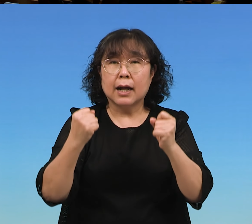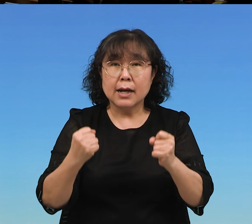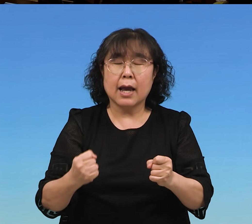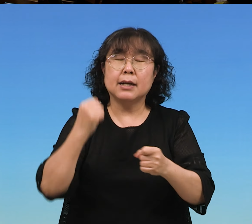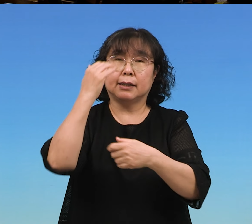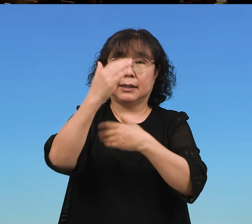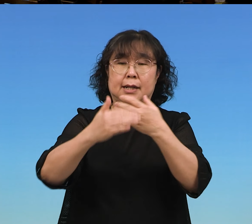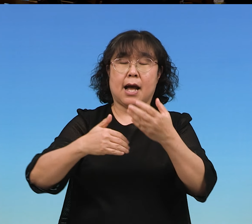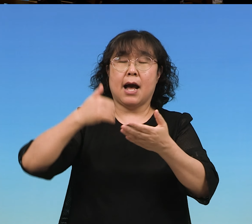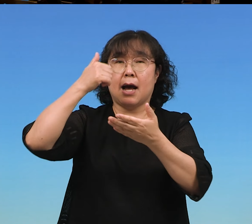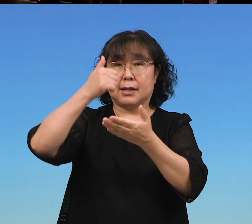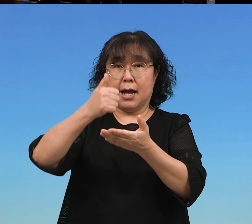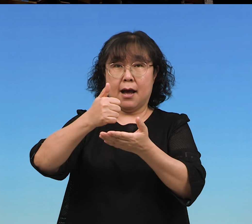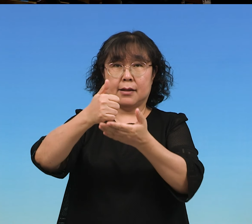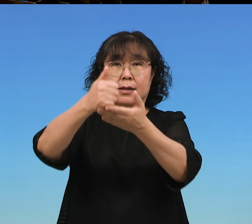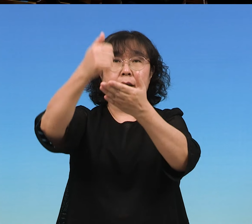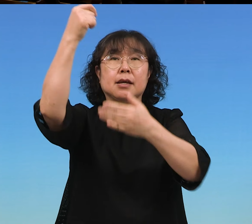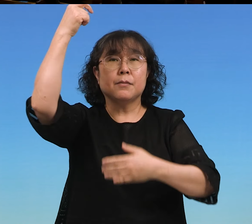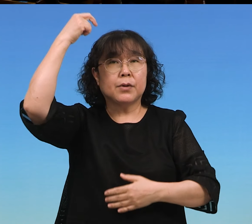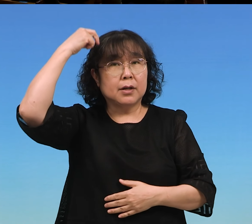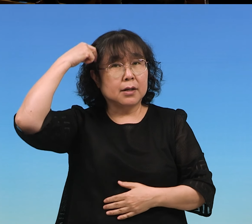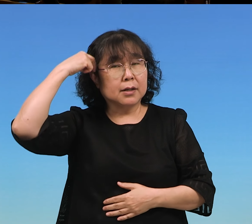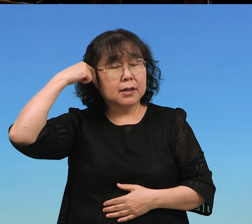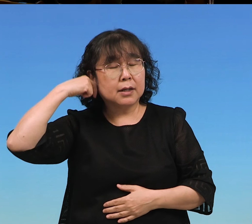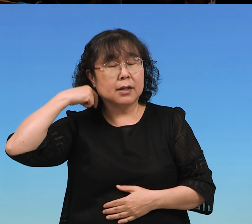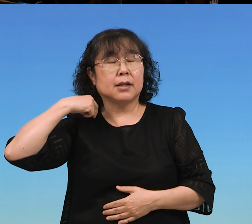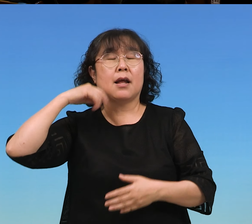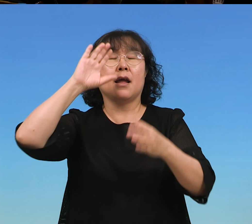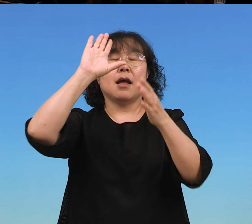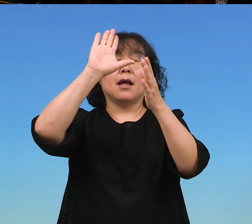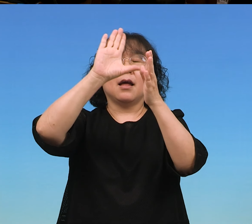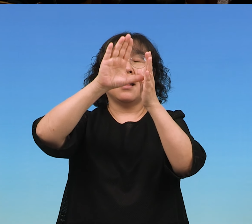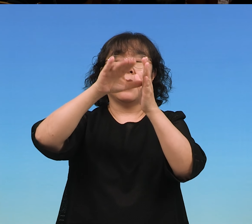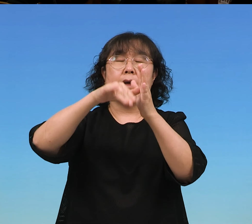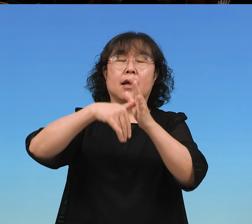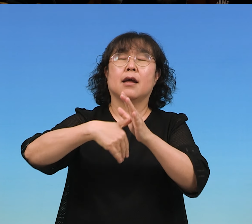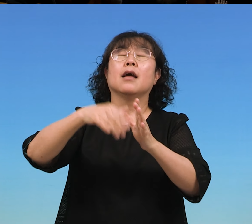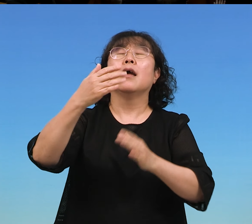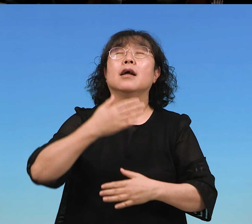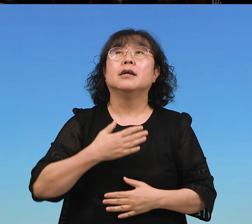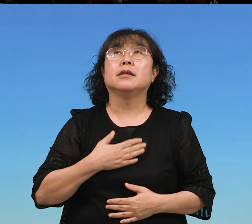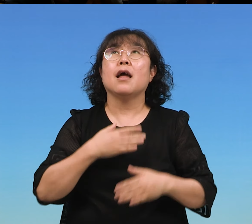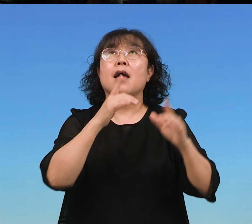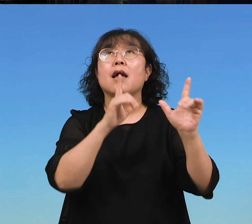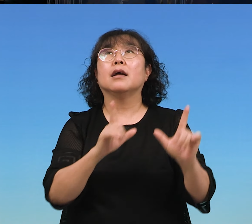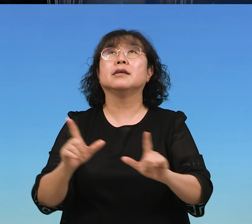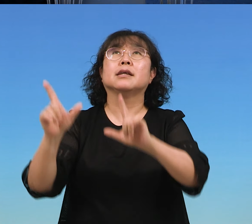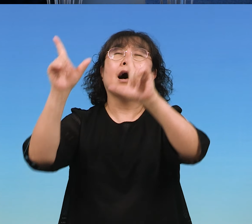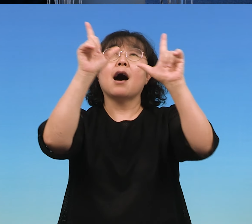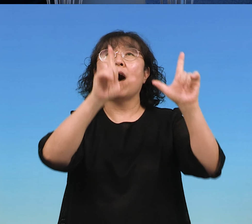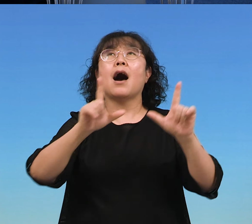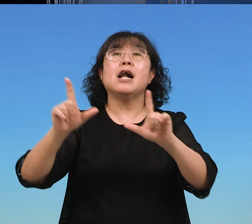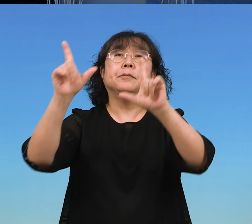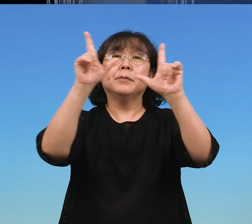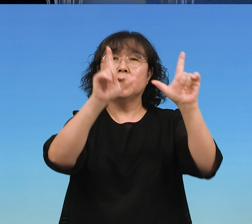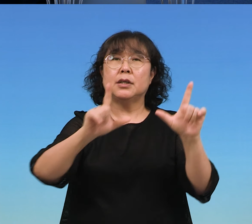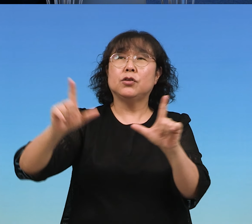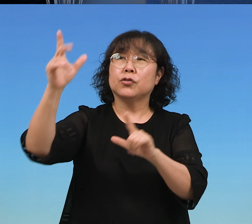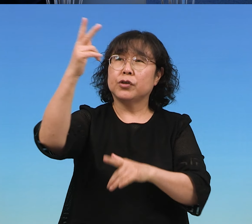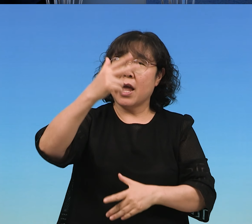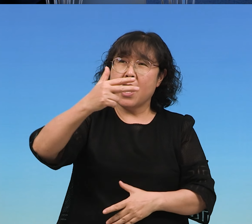살아계신 하나님을 느낄 때, 살아계신 하나님을 느낄 때, 내 삶은